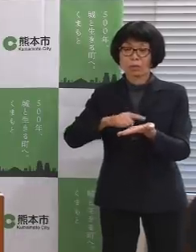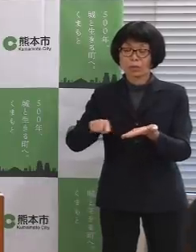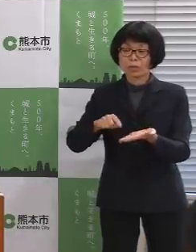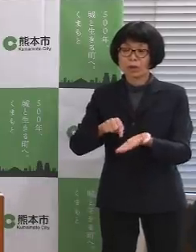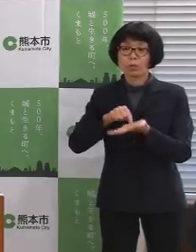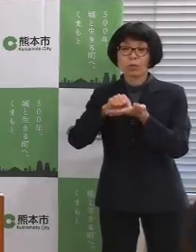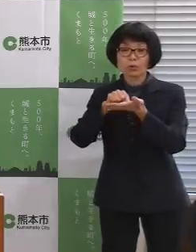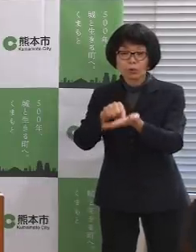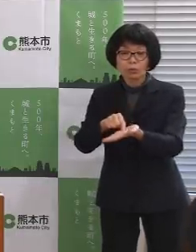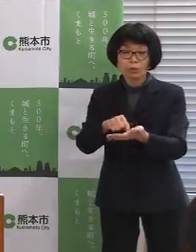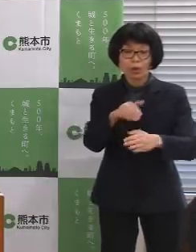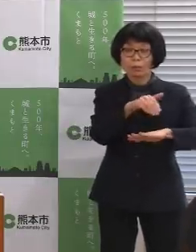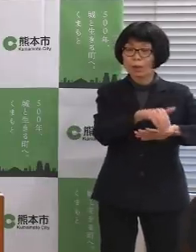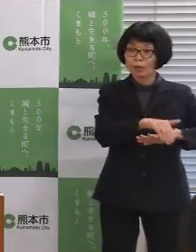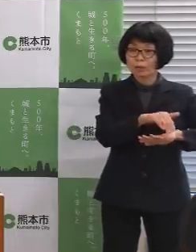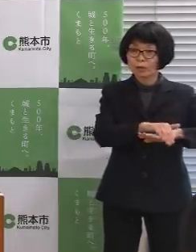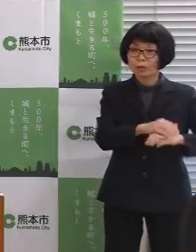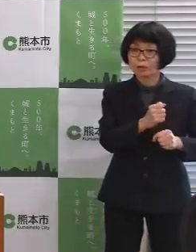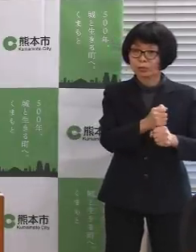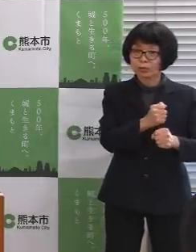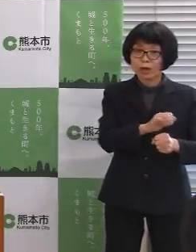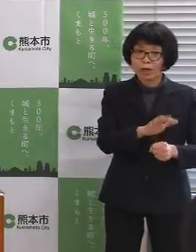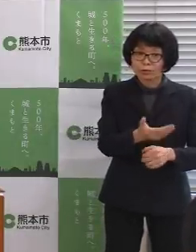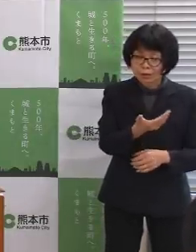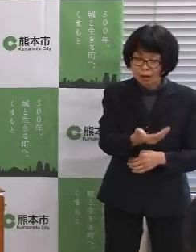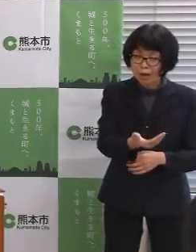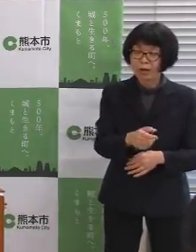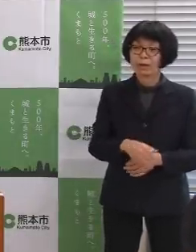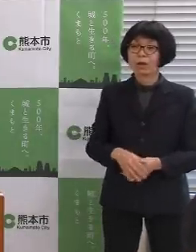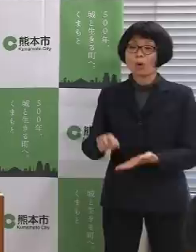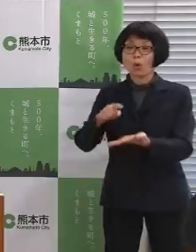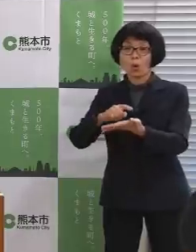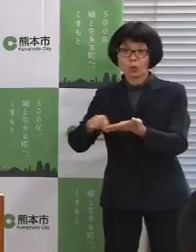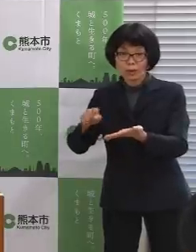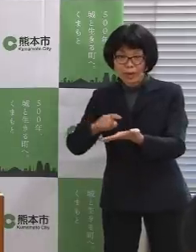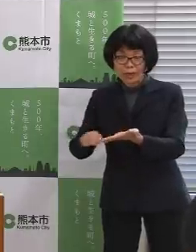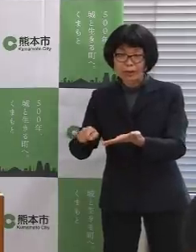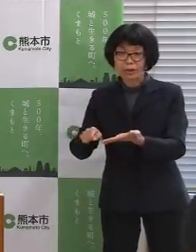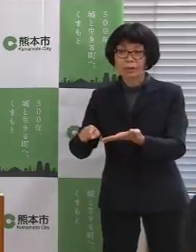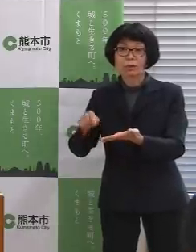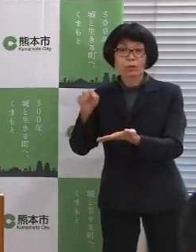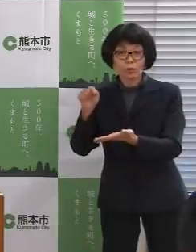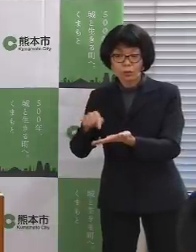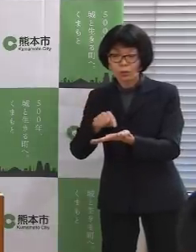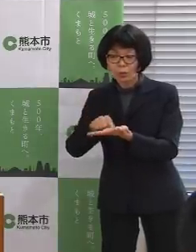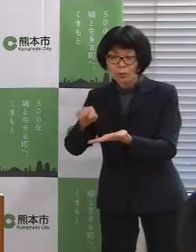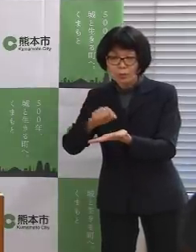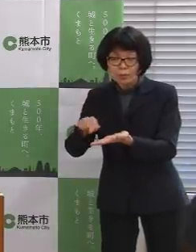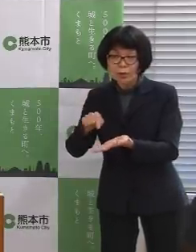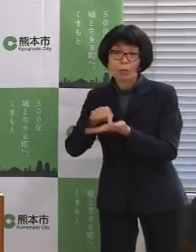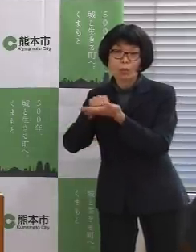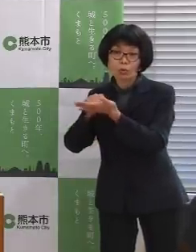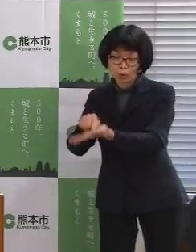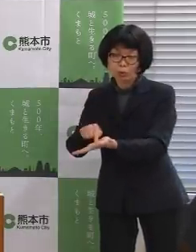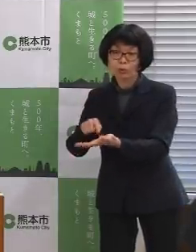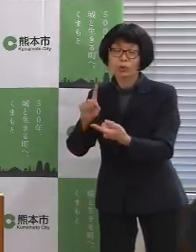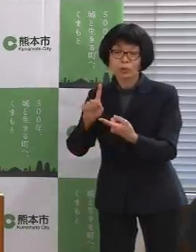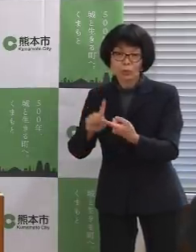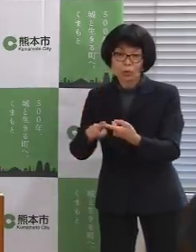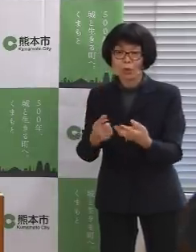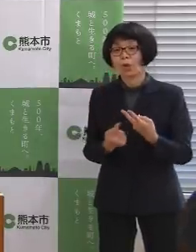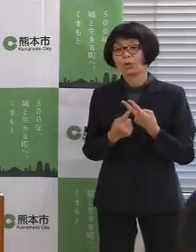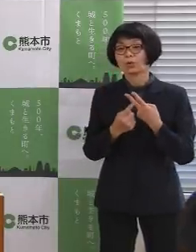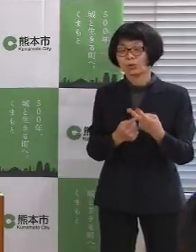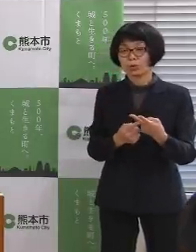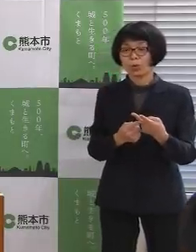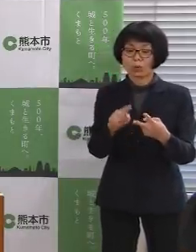か、そういうのはお考えな く、オンラインと、郵送、この2つがメインになります。